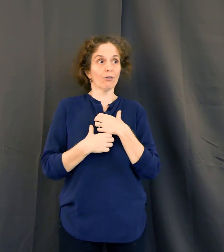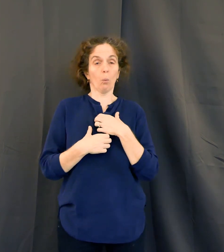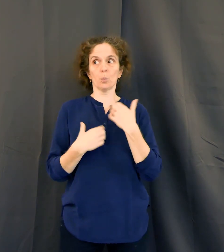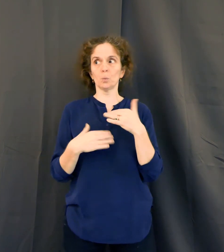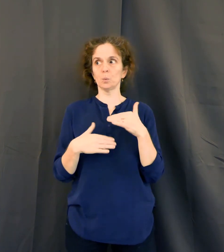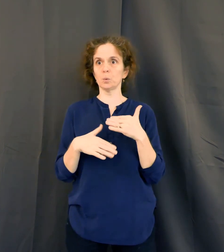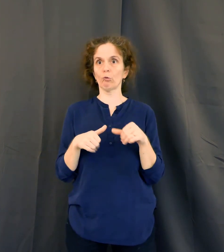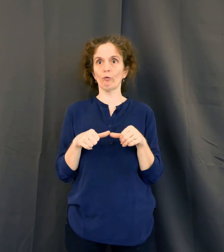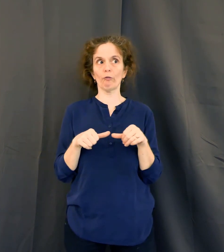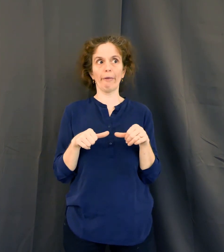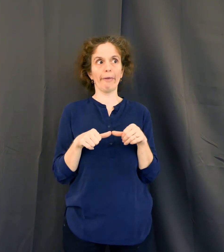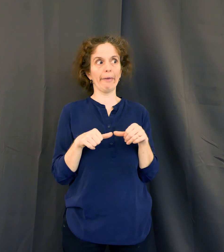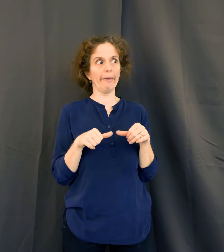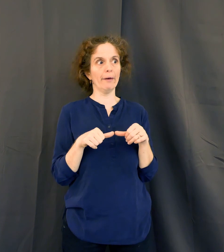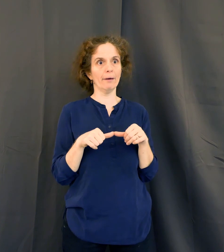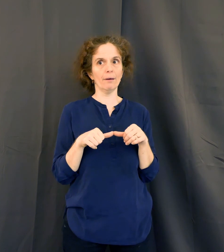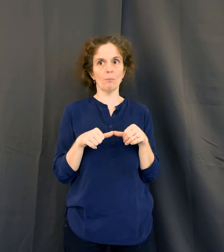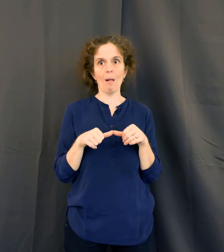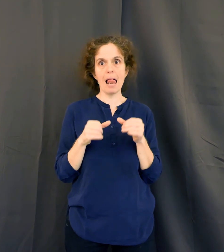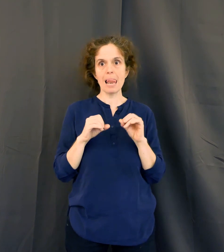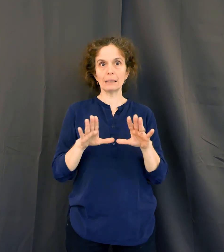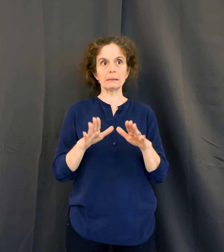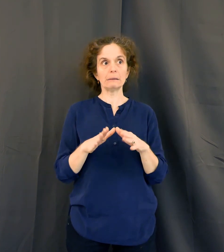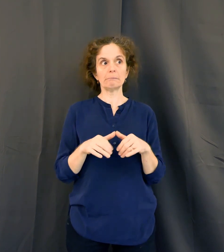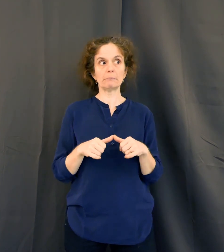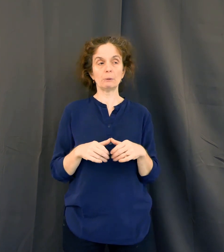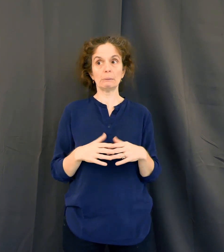vont avoir un choc. Qu'est-ce que je vais faire? Je peux pas laisser ça comme